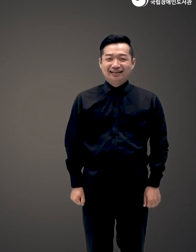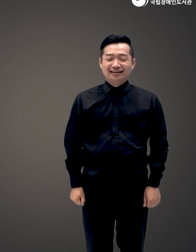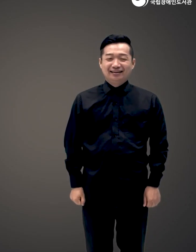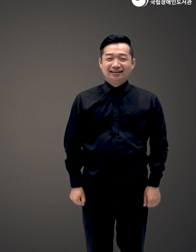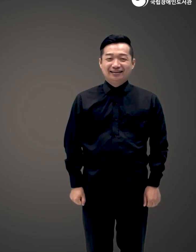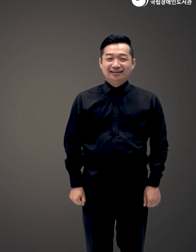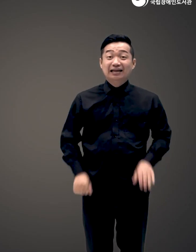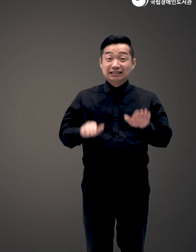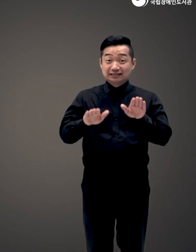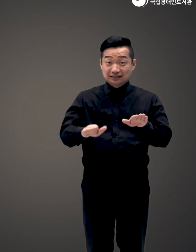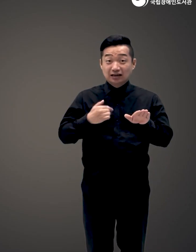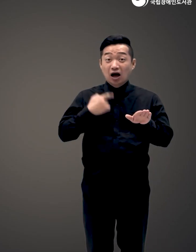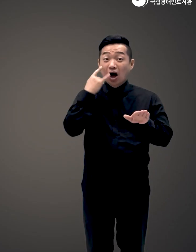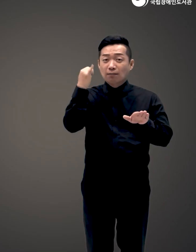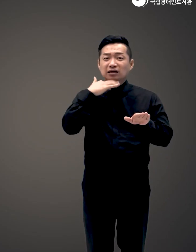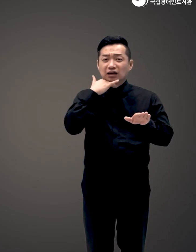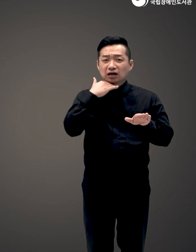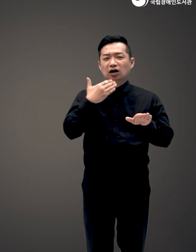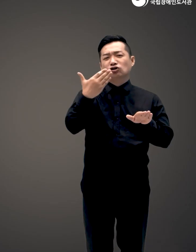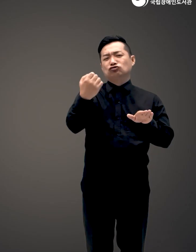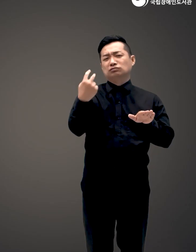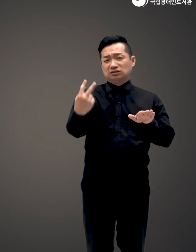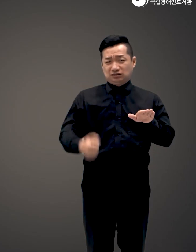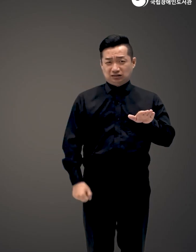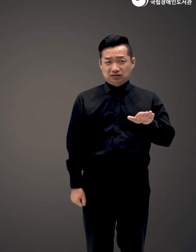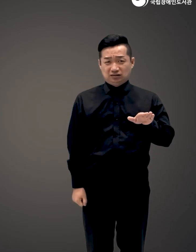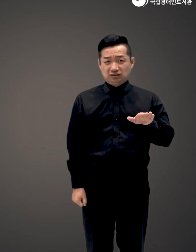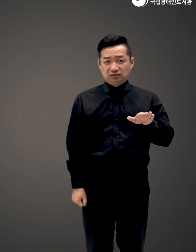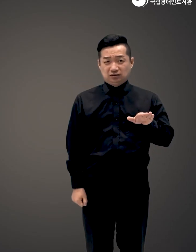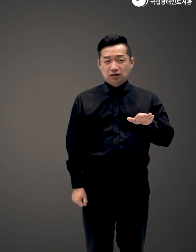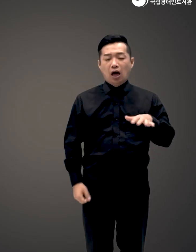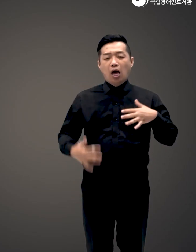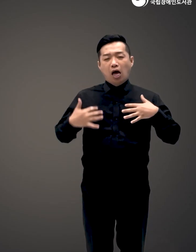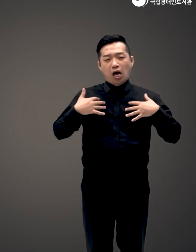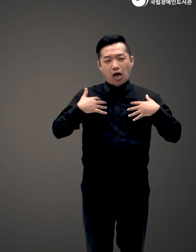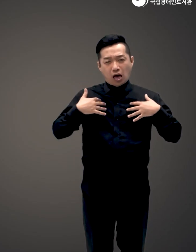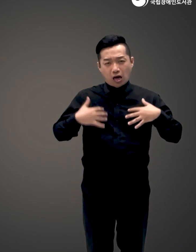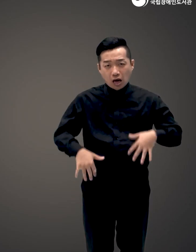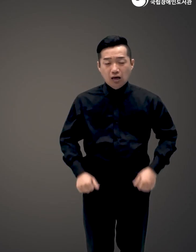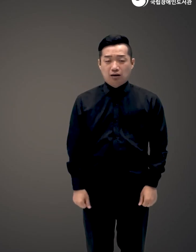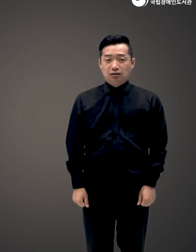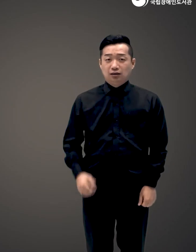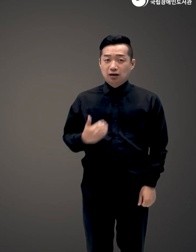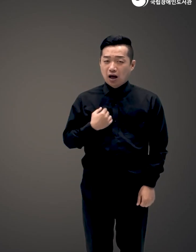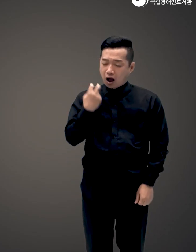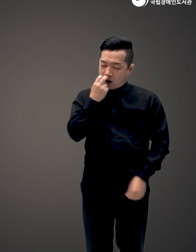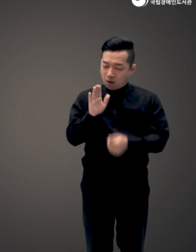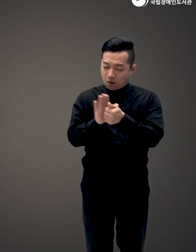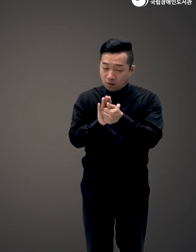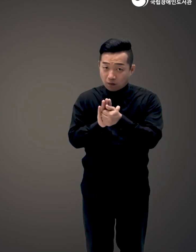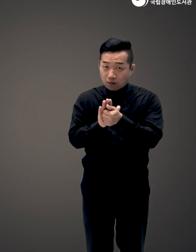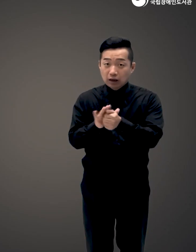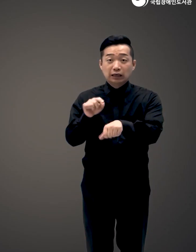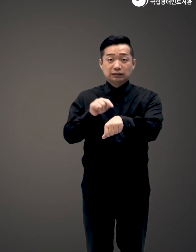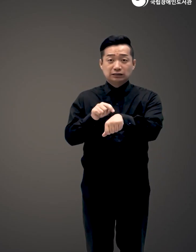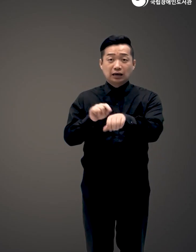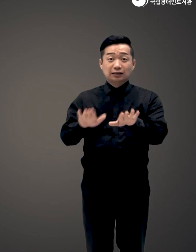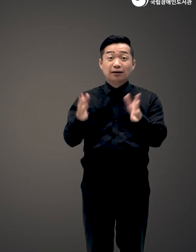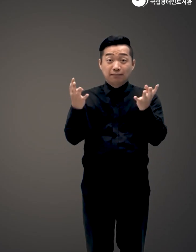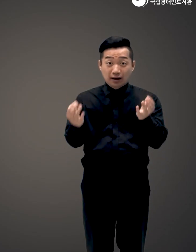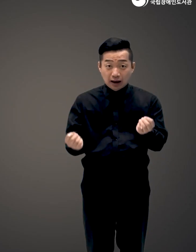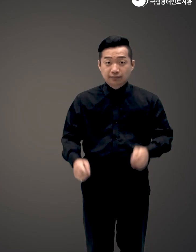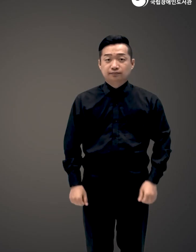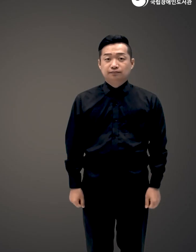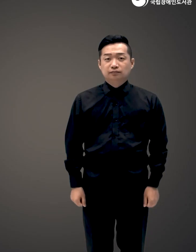근데 사실 그 연세가 이제 92세이신데 약해지시고 제가 돌봐야 되는 시간이